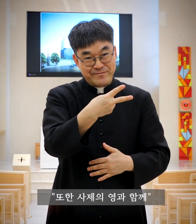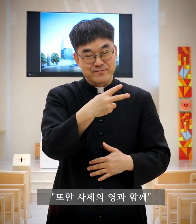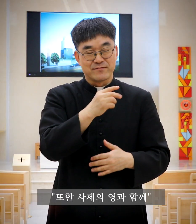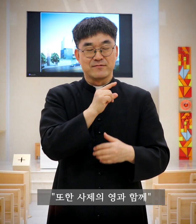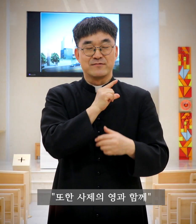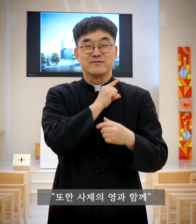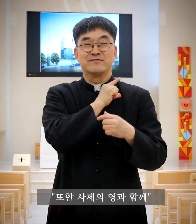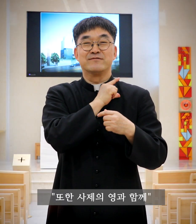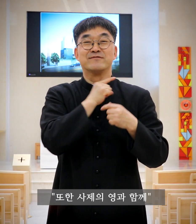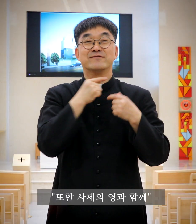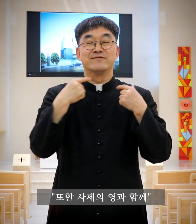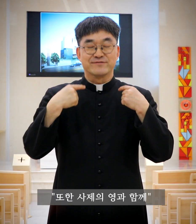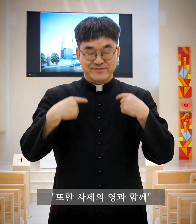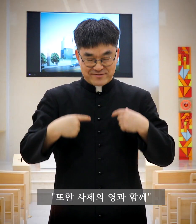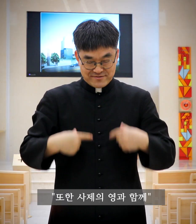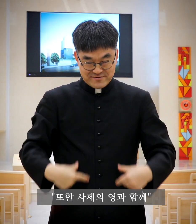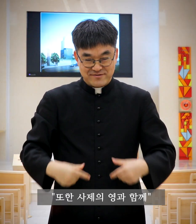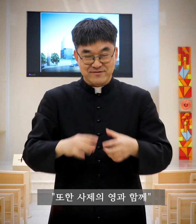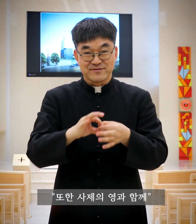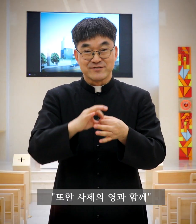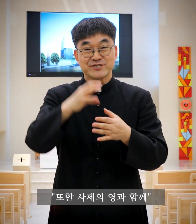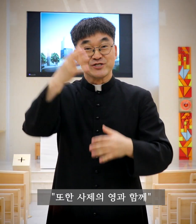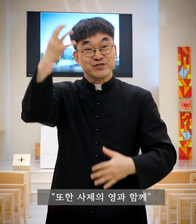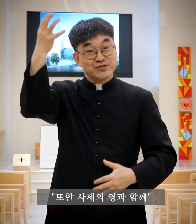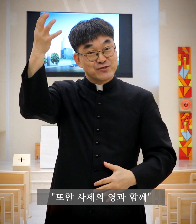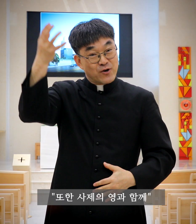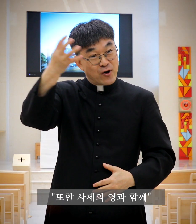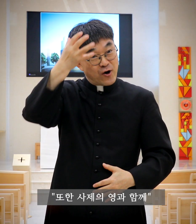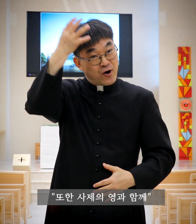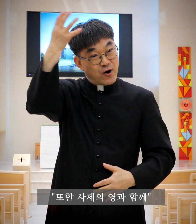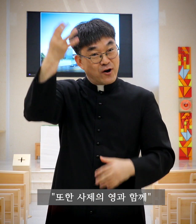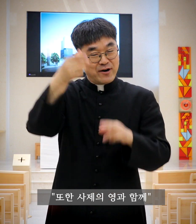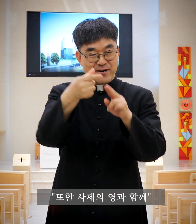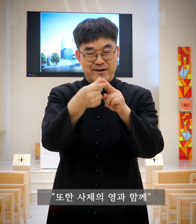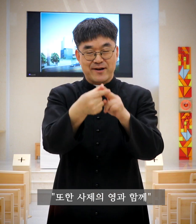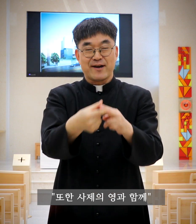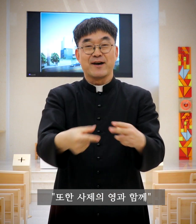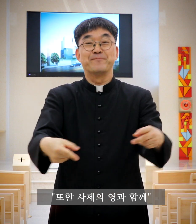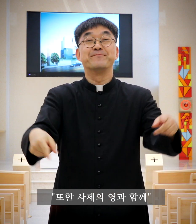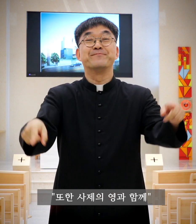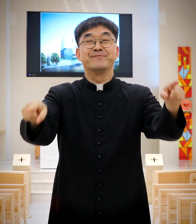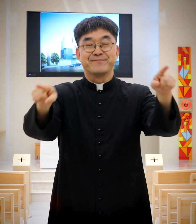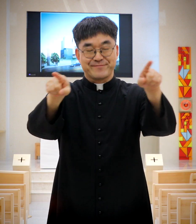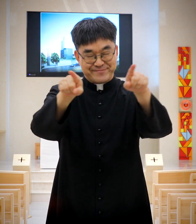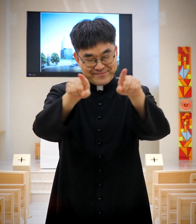또한 사제의 영과 함께